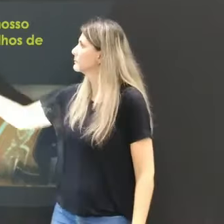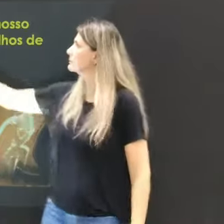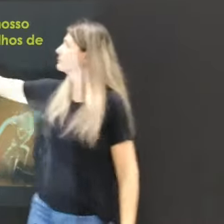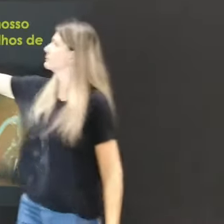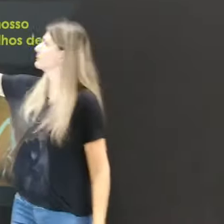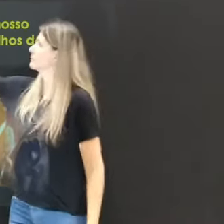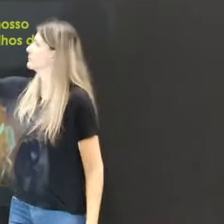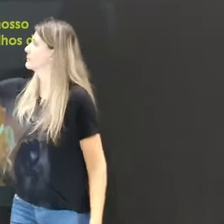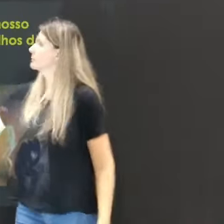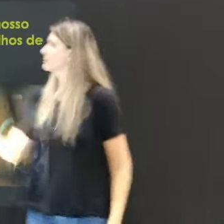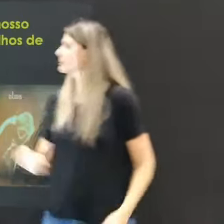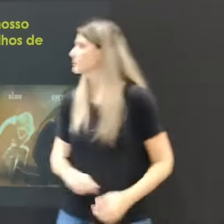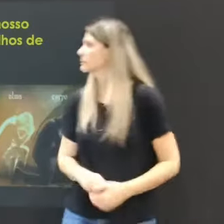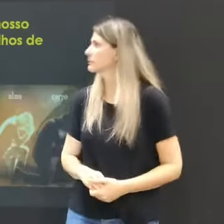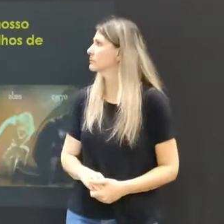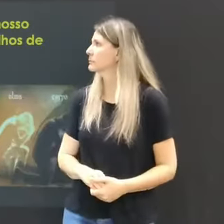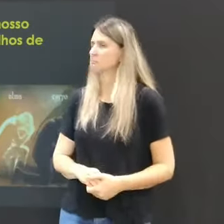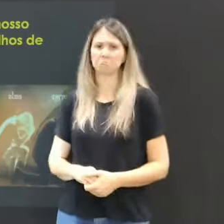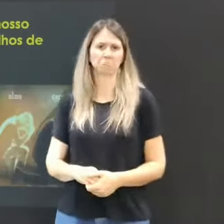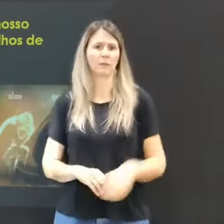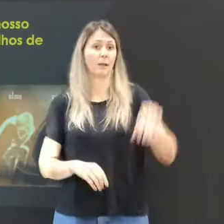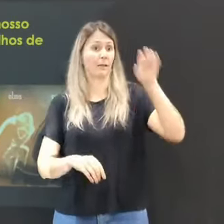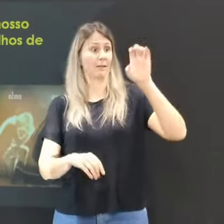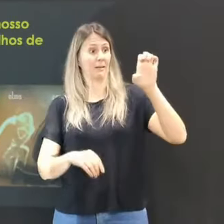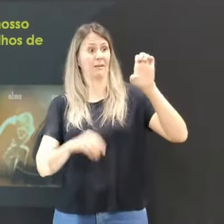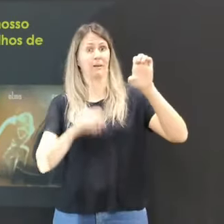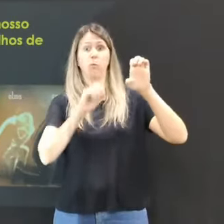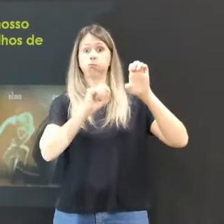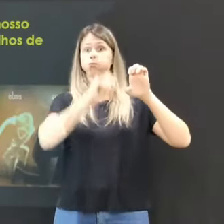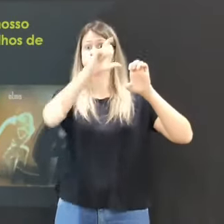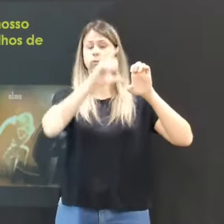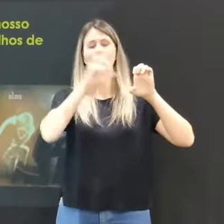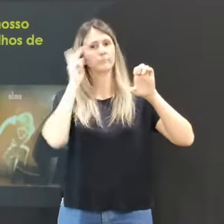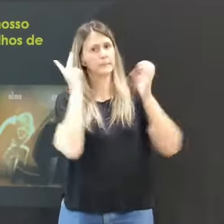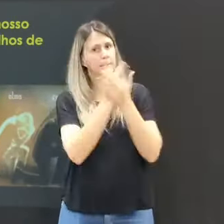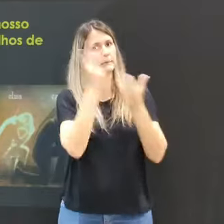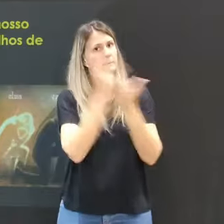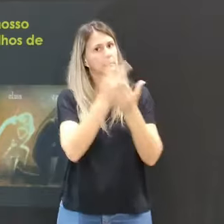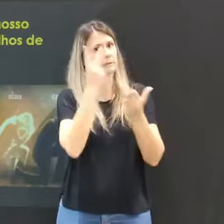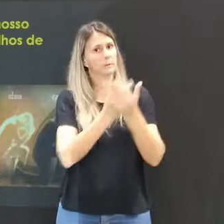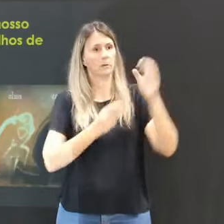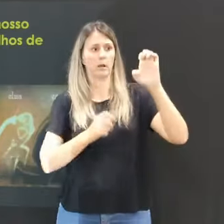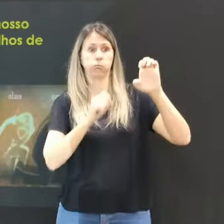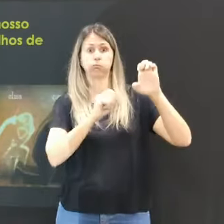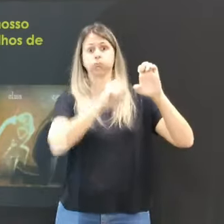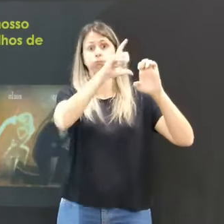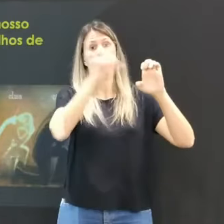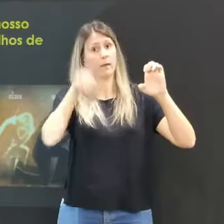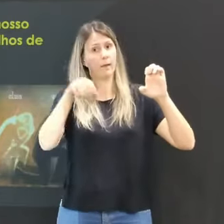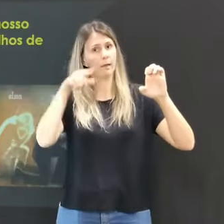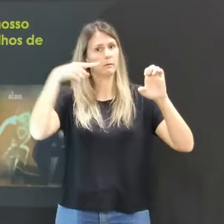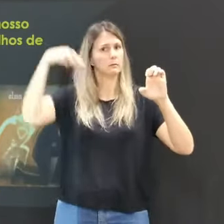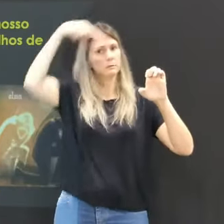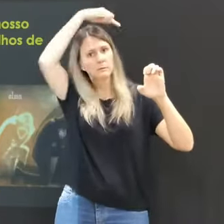minúsculo. Porque o E maiúsculo é o Espírito Santo. Caixa alta sempre é o Espírito Santo. É